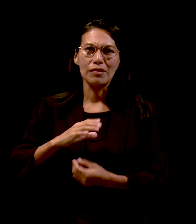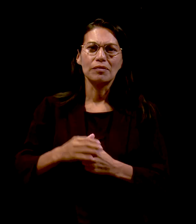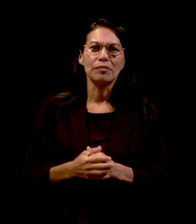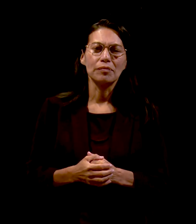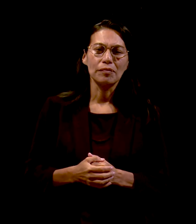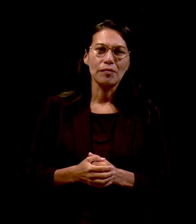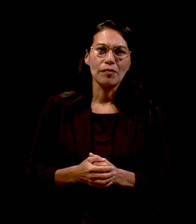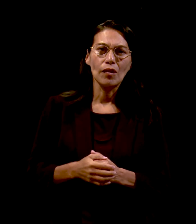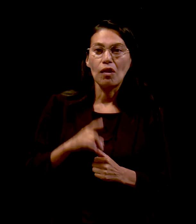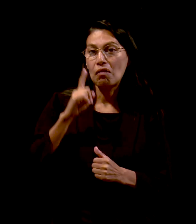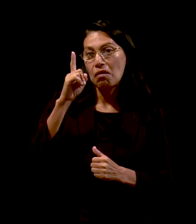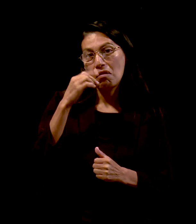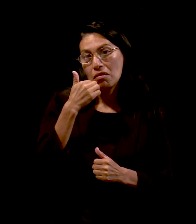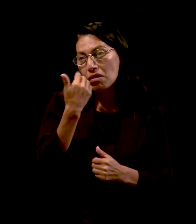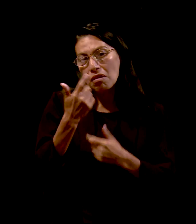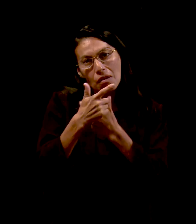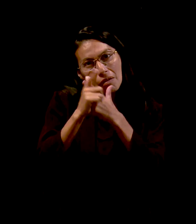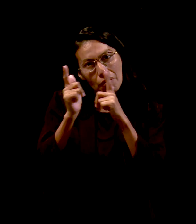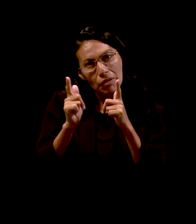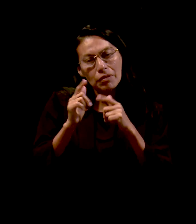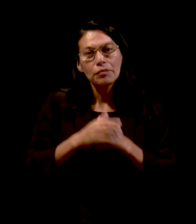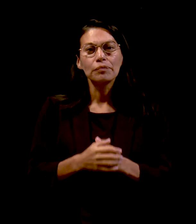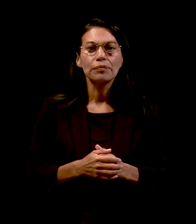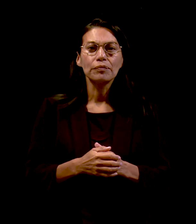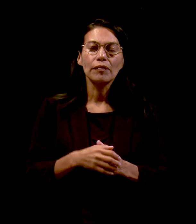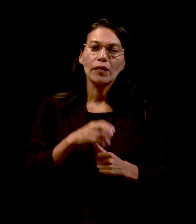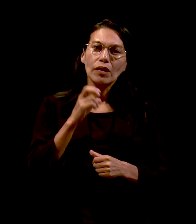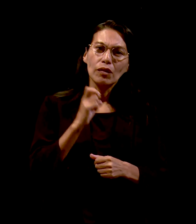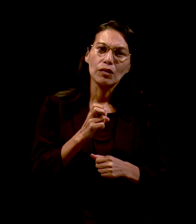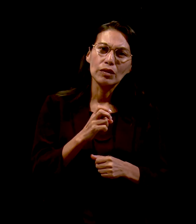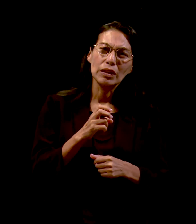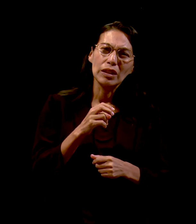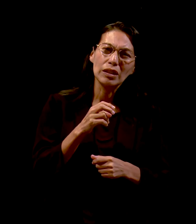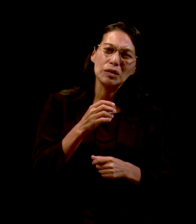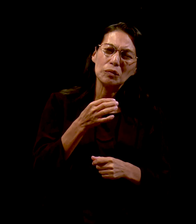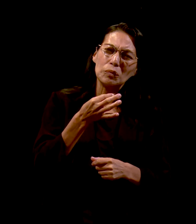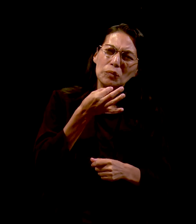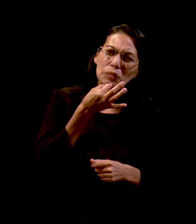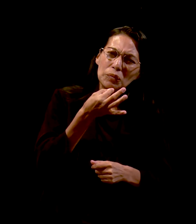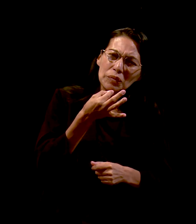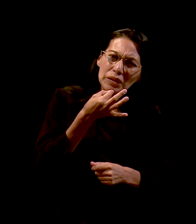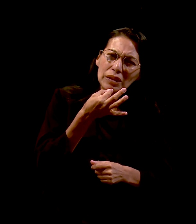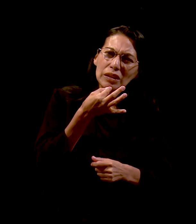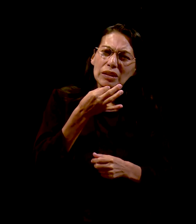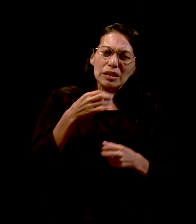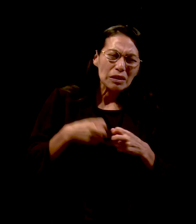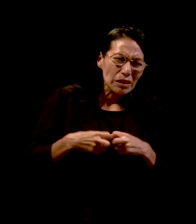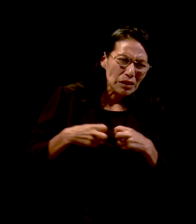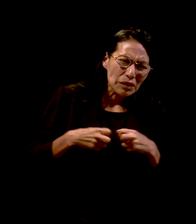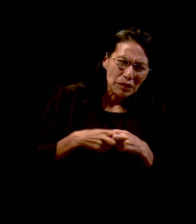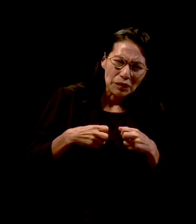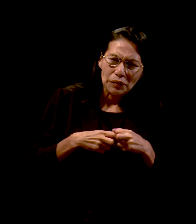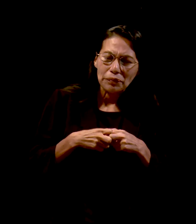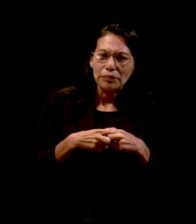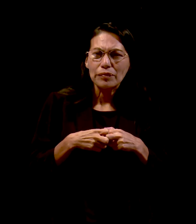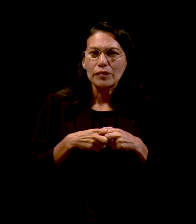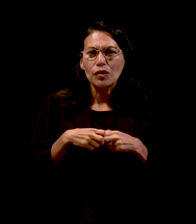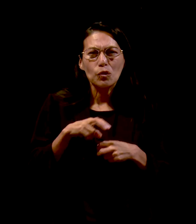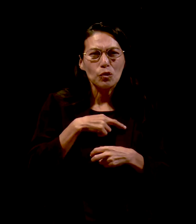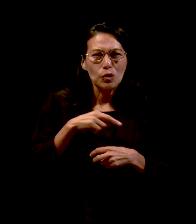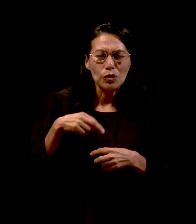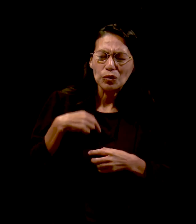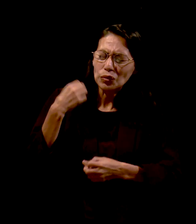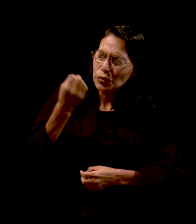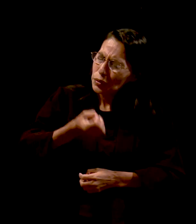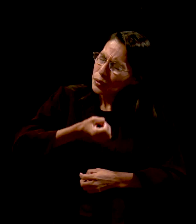estime conveniente y entonces en esos momentos en que el desespero venía a nosotros pues nos aferrábamos más a la